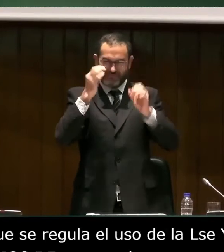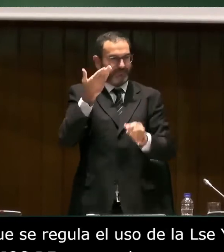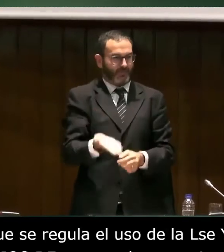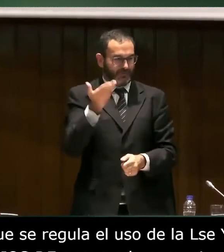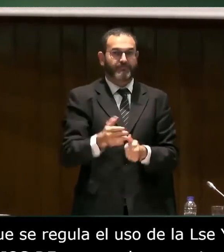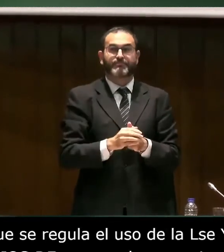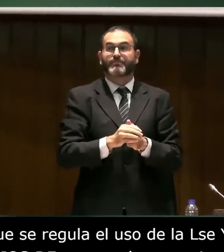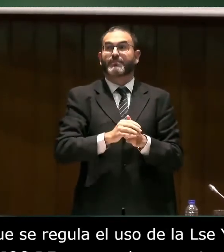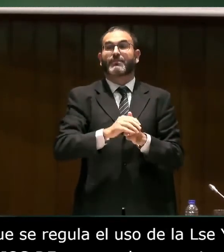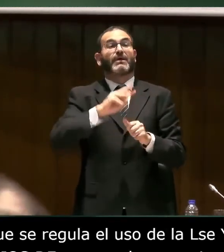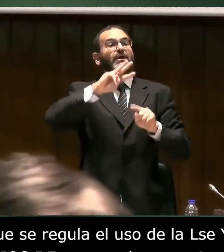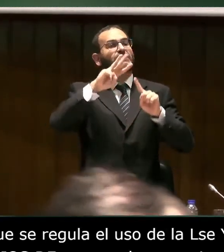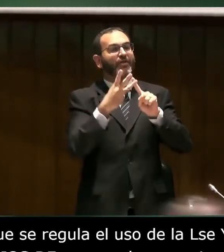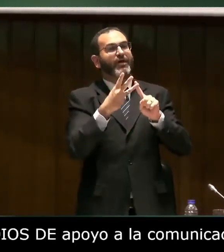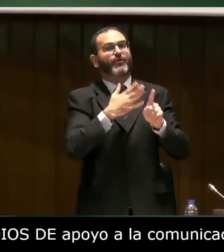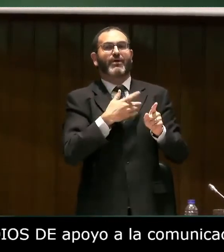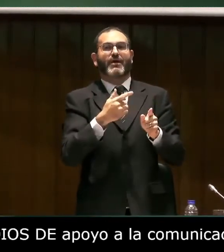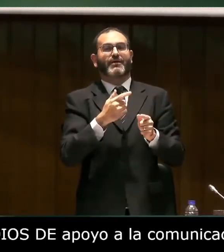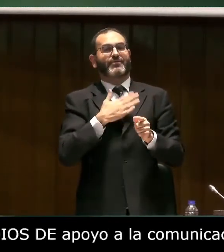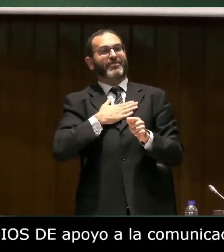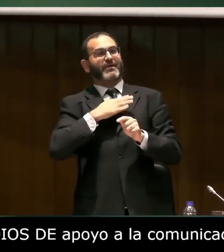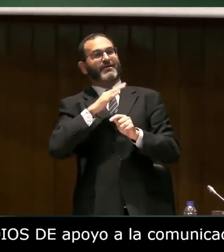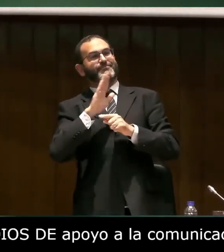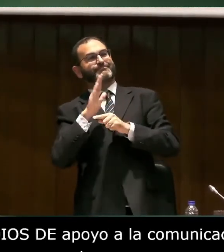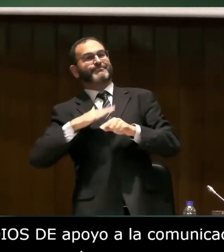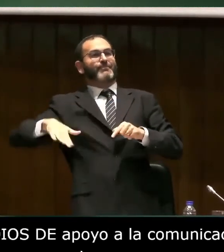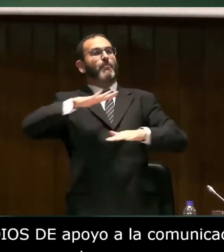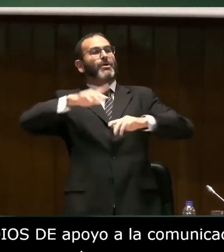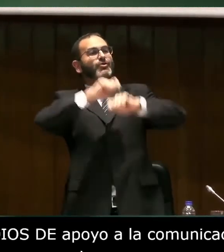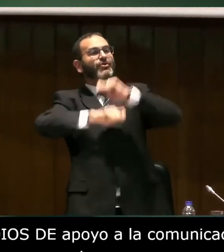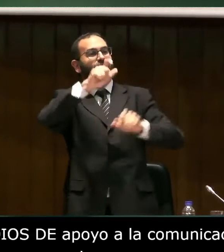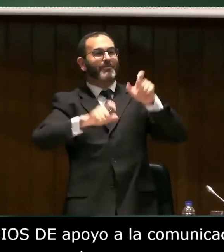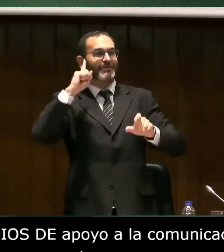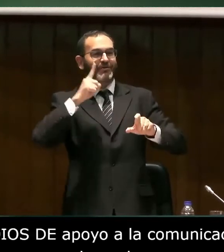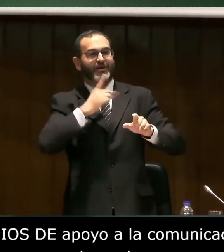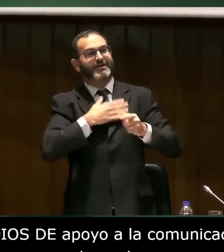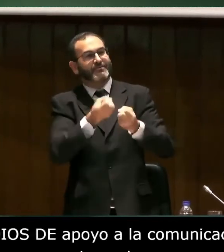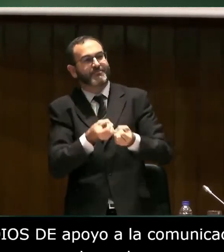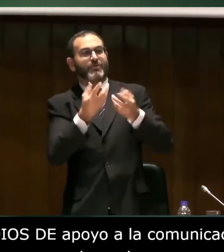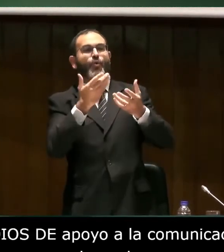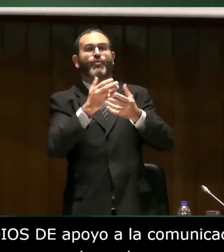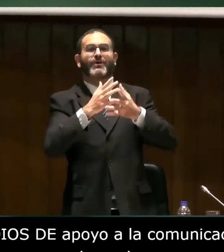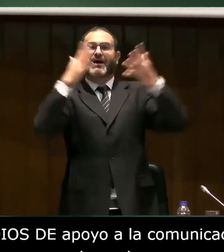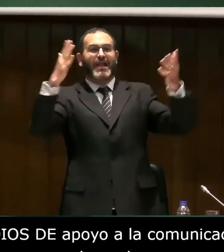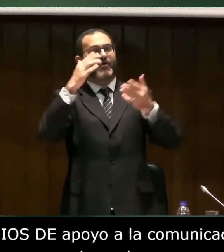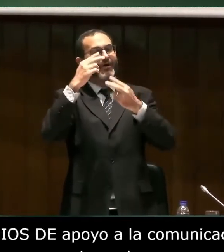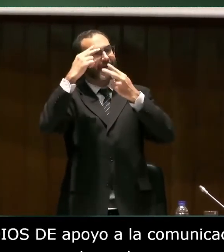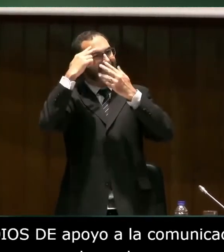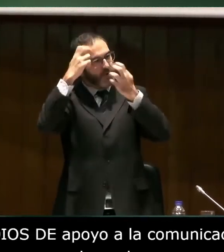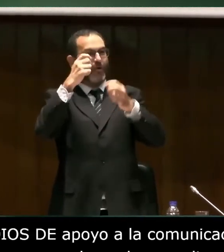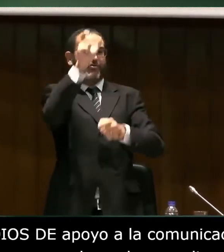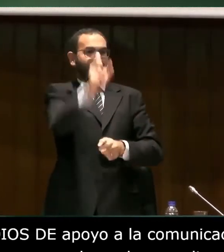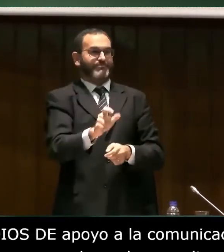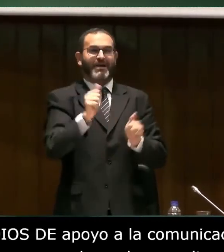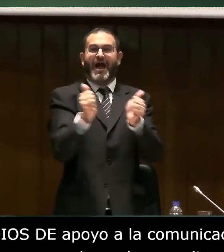al trabajo en colaboración con la CNSE, que es tremendamente importante. Represento al movimiento